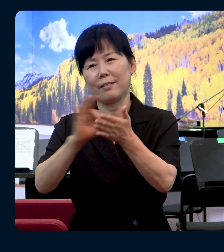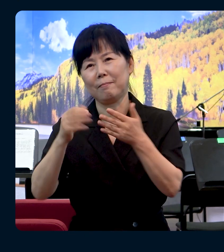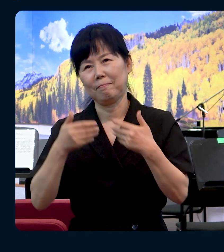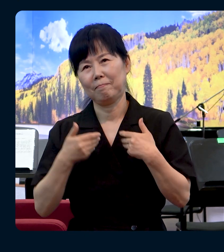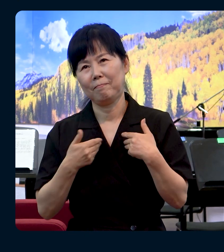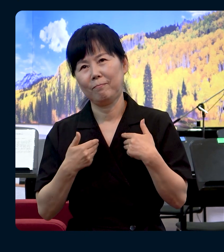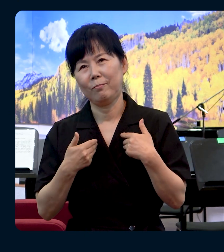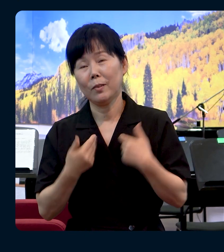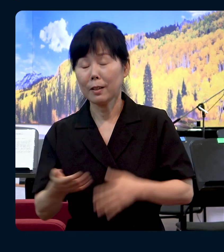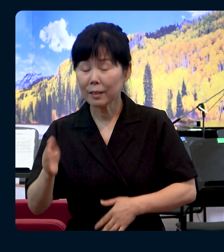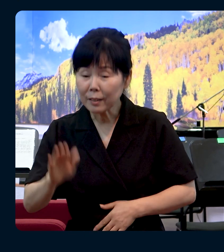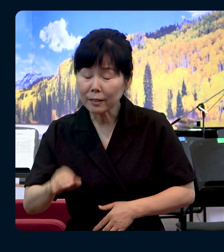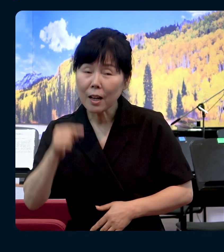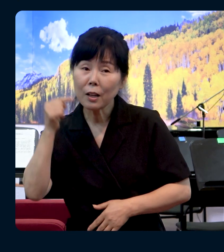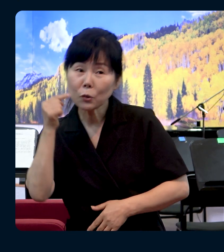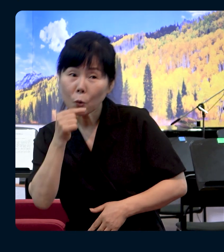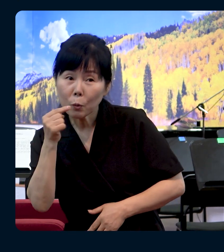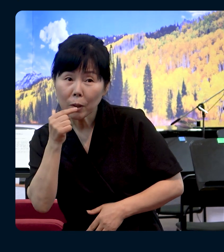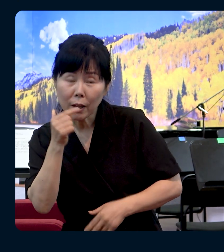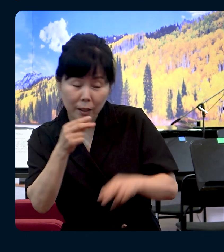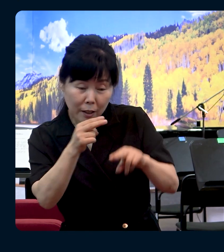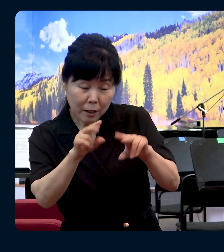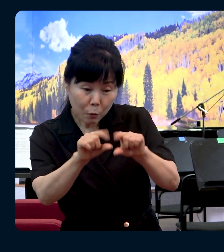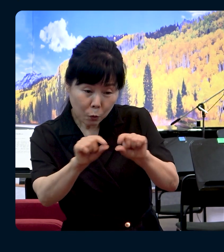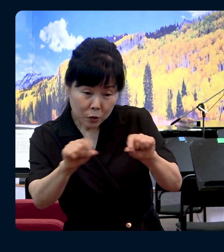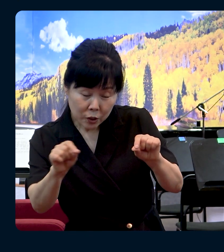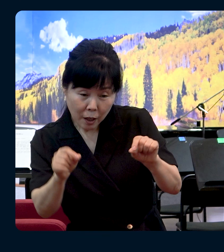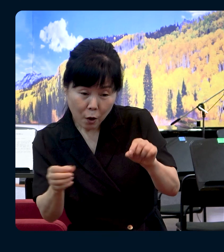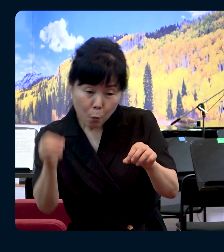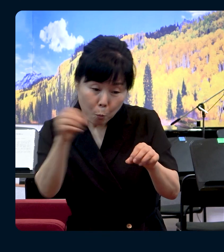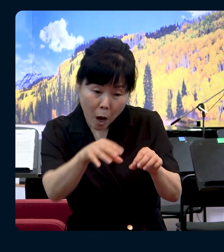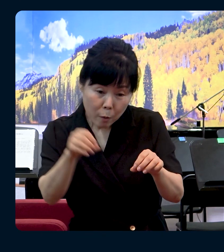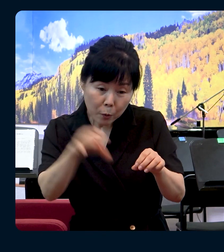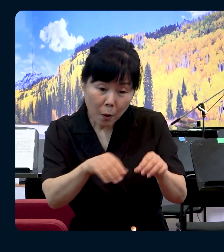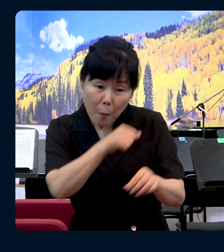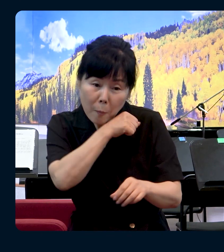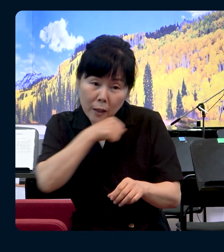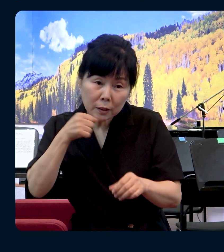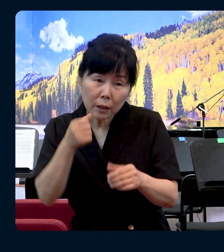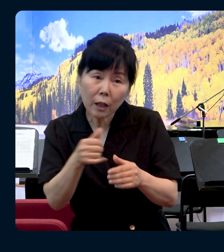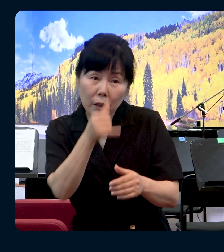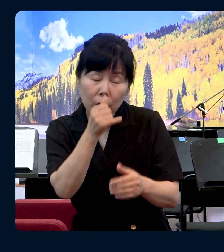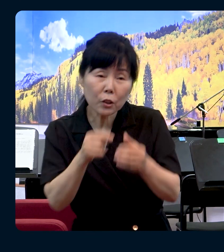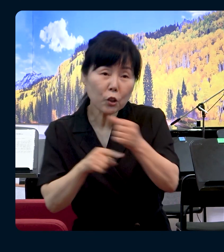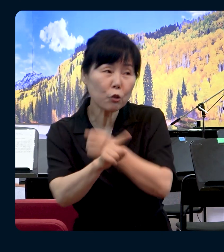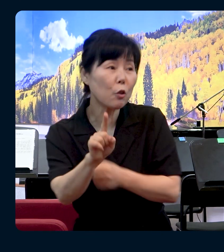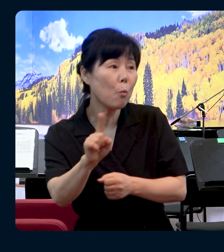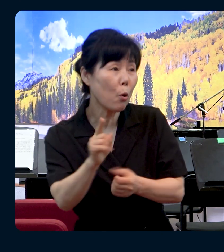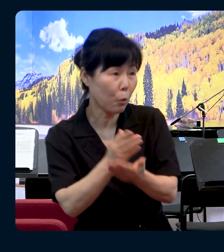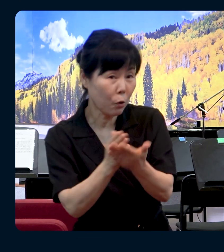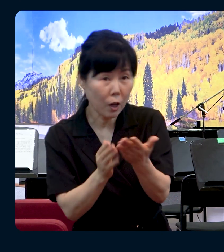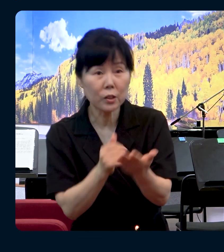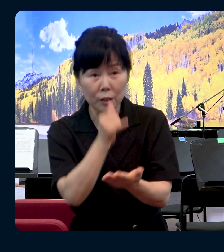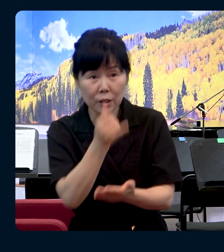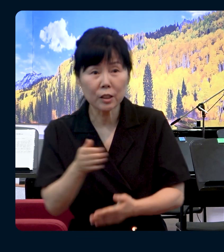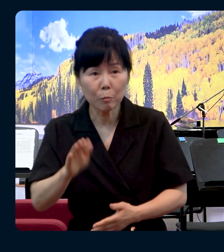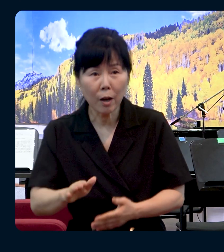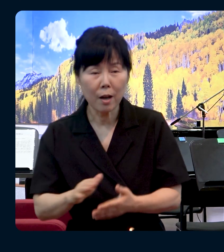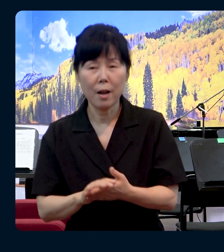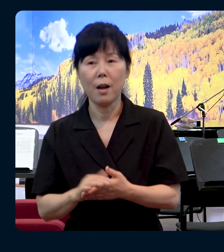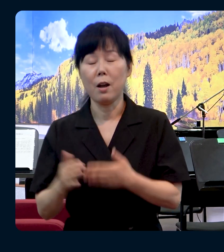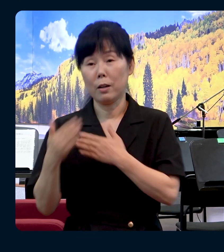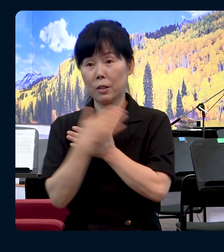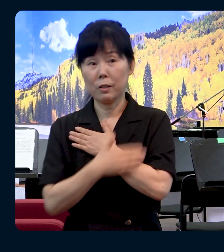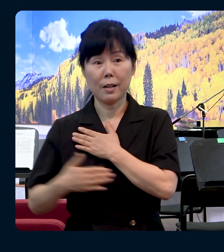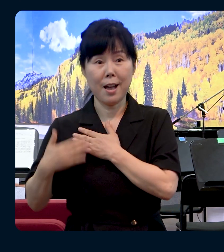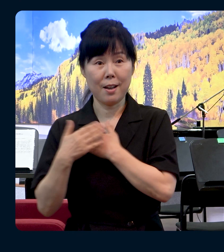그런데 소금이 음식에 들어가서 맛을 좋게 하는 이유가 뭐냐? 뭐 여러 가지가 있겠지만 건강한